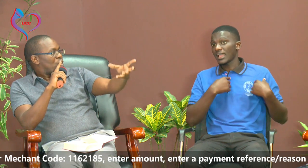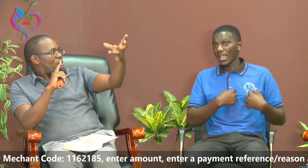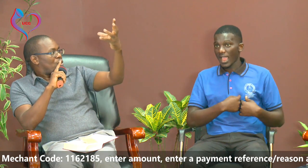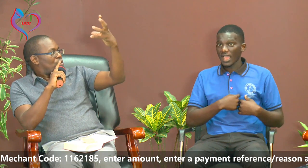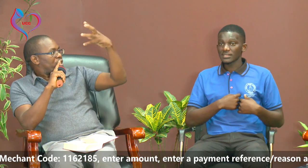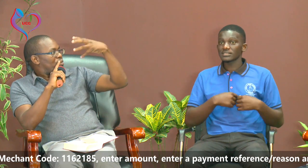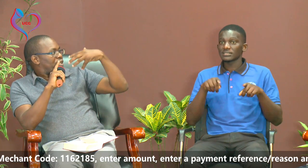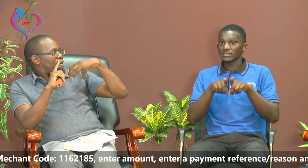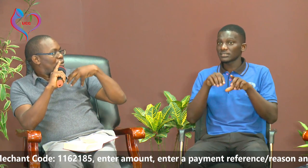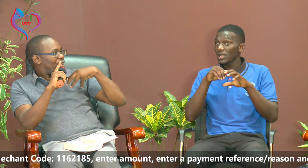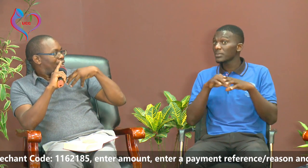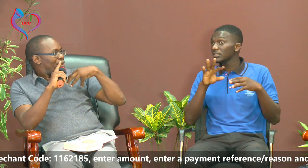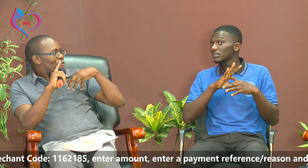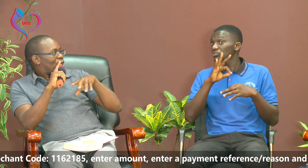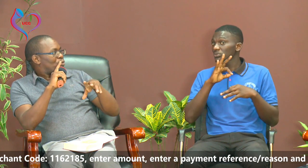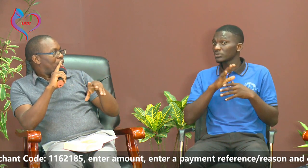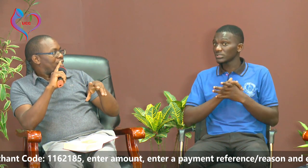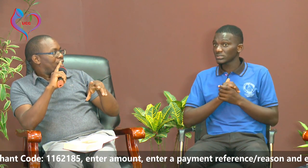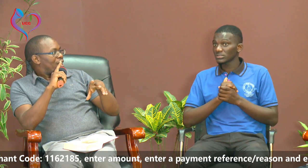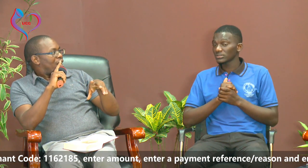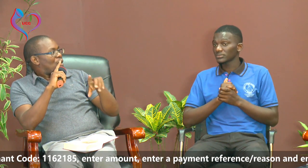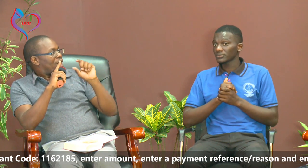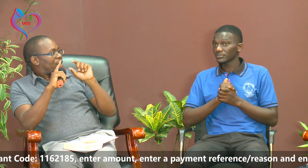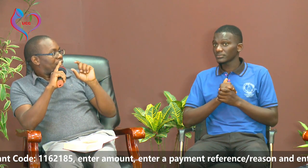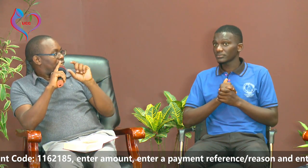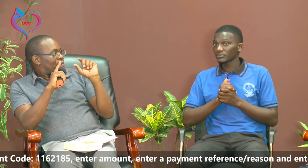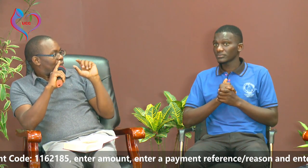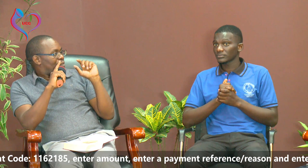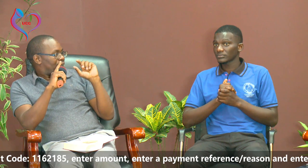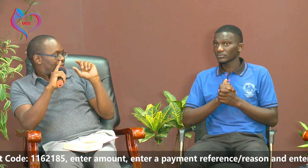nga bwalowooza mu mutima gwe. Bwatyo bwali. Abo bali bategeza meme.